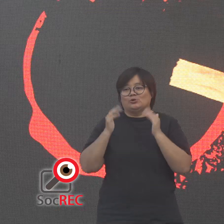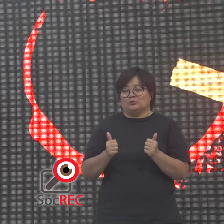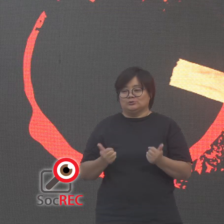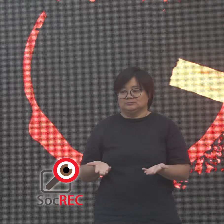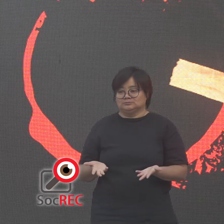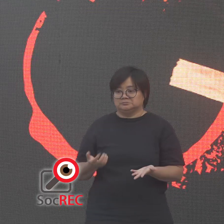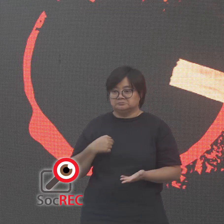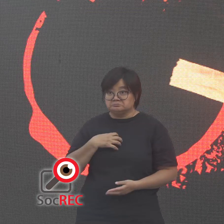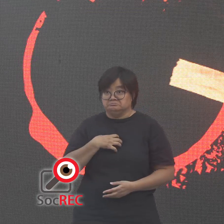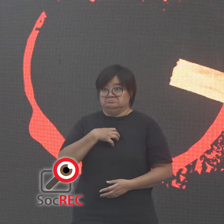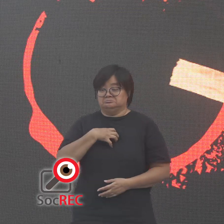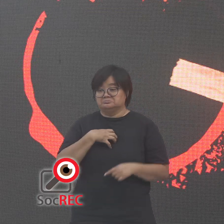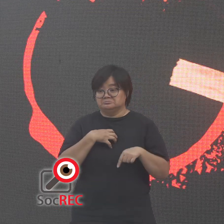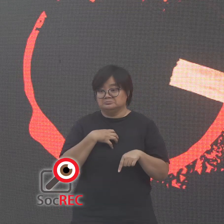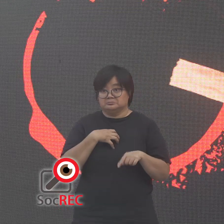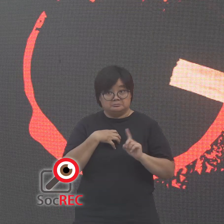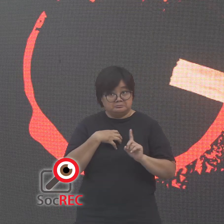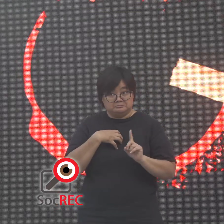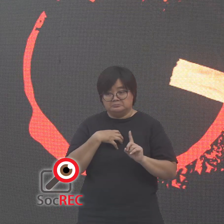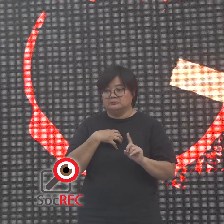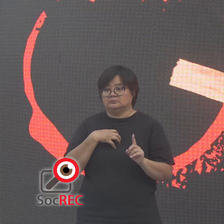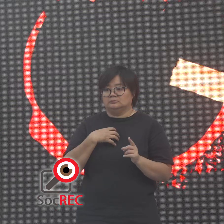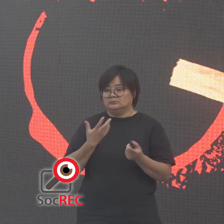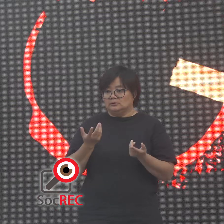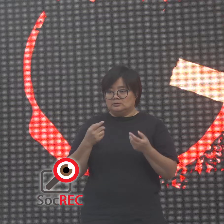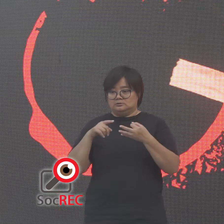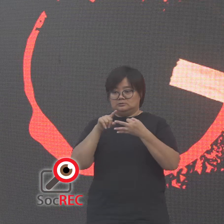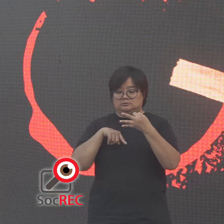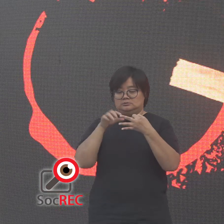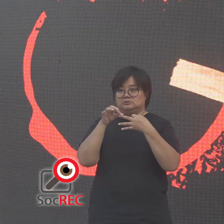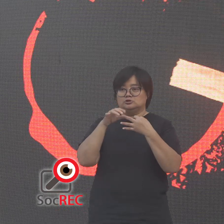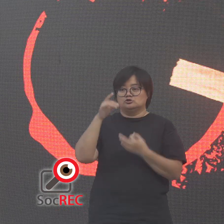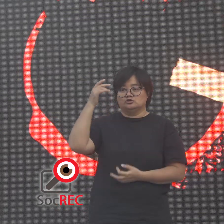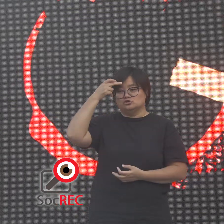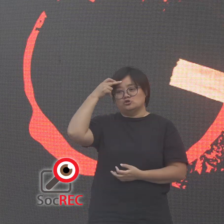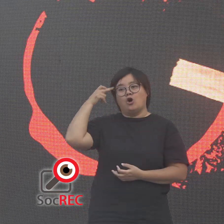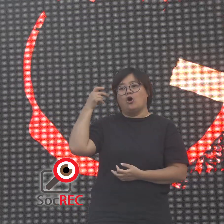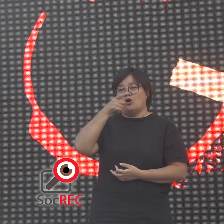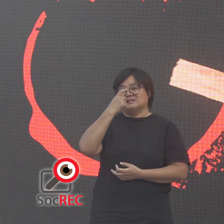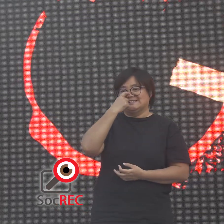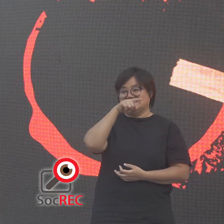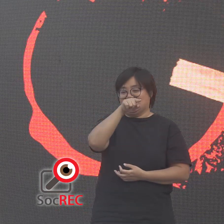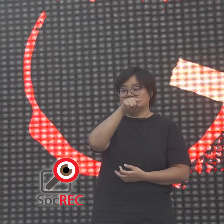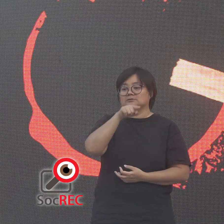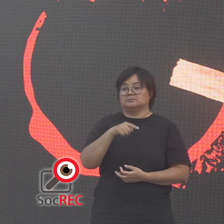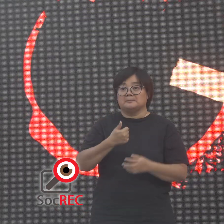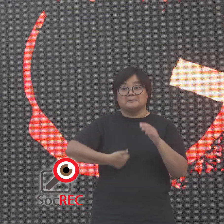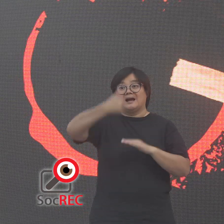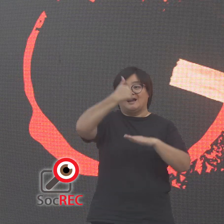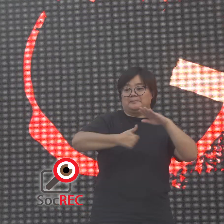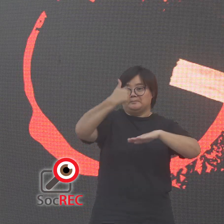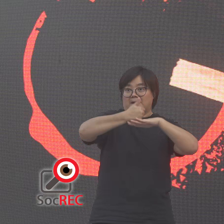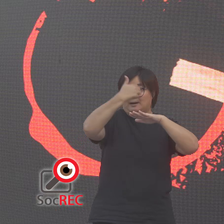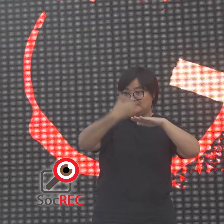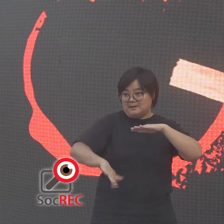統在勝選之後，他去發表講話，他多謝呢其中的兩個人，一個是蘇